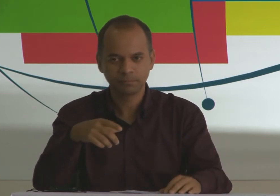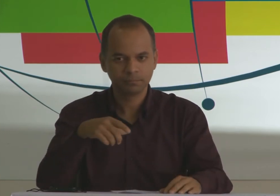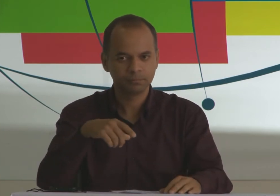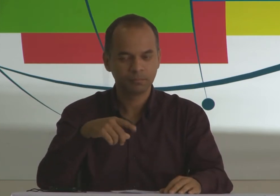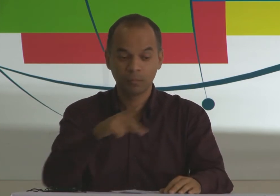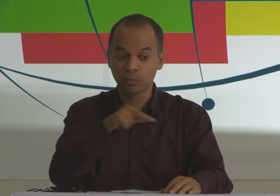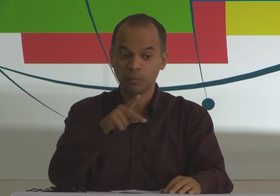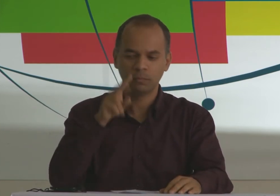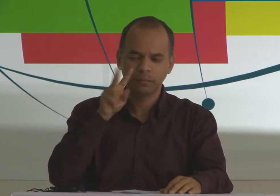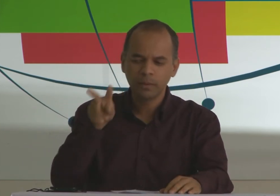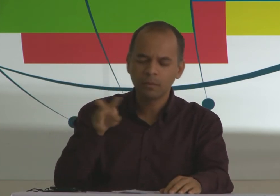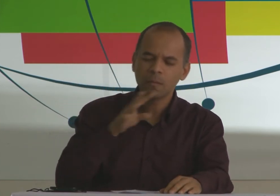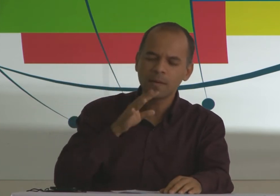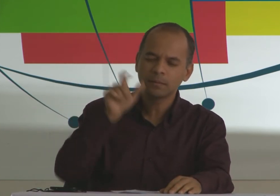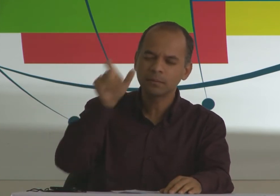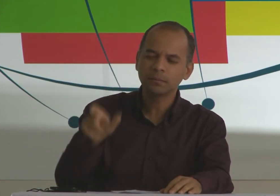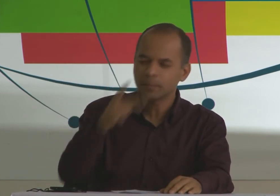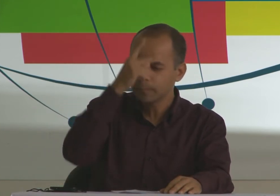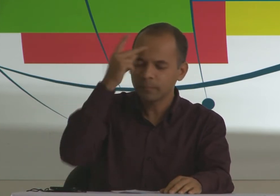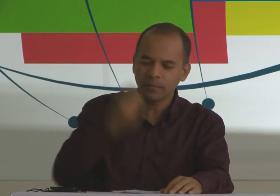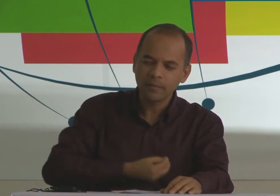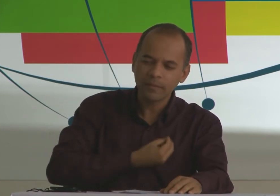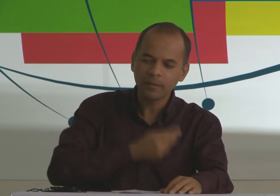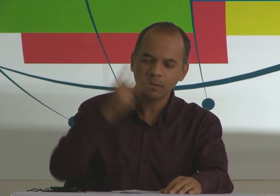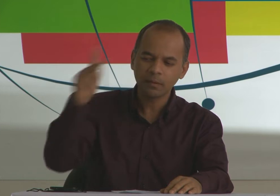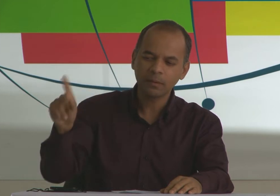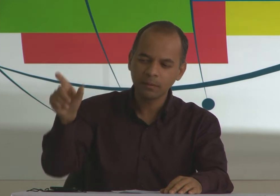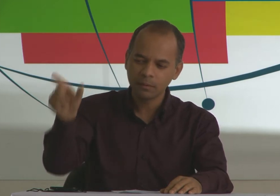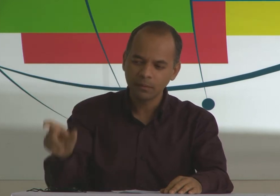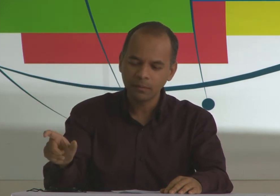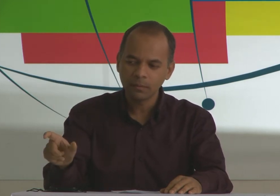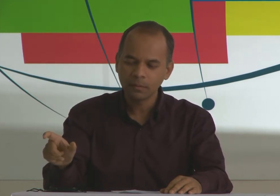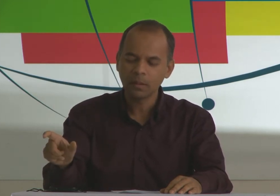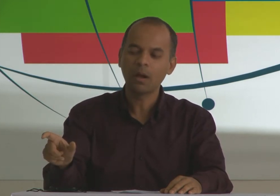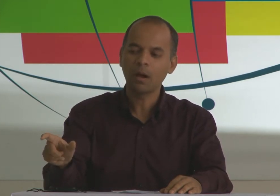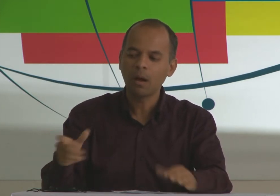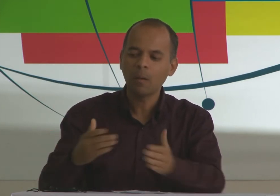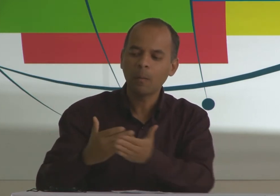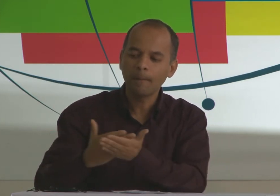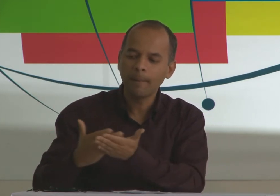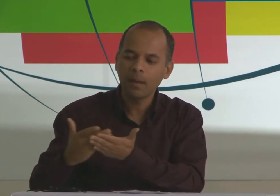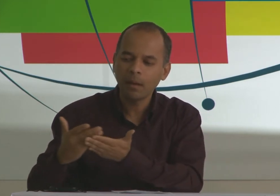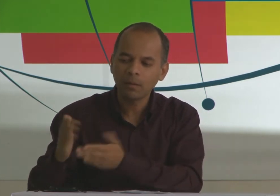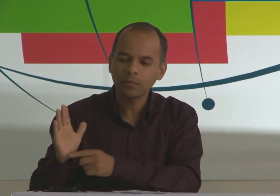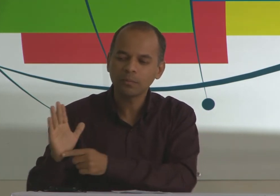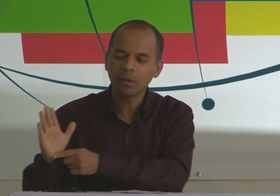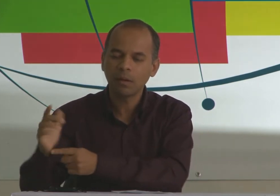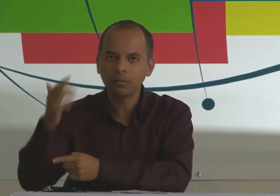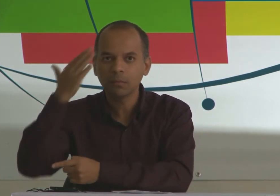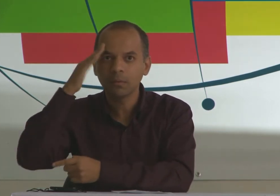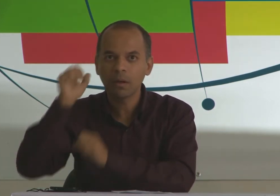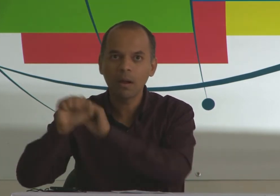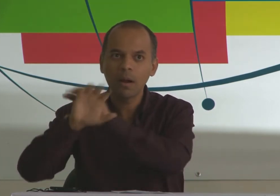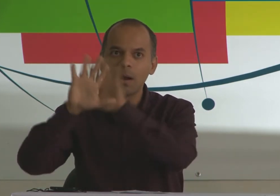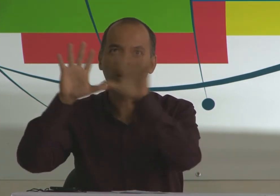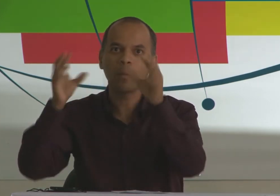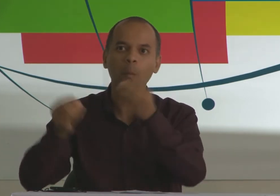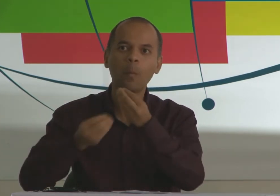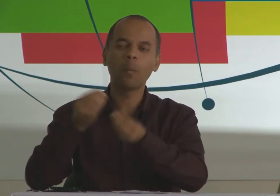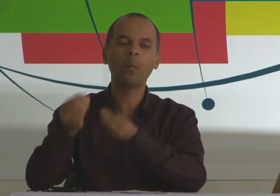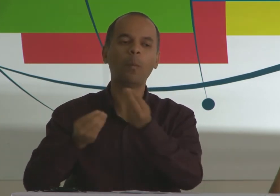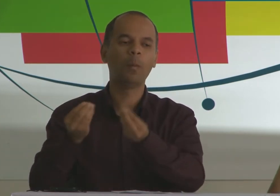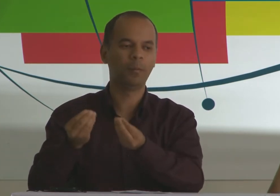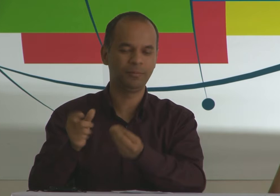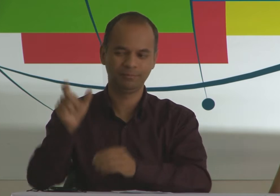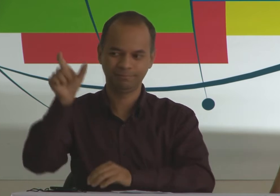pessoal, é uma síntese da minha história. De modo que, às vezes, o professor perceba, por exemplo, e olha, ele começou de tal forma, e assim